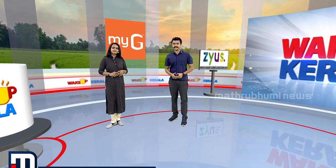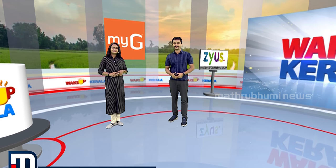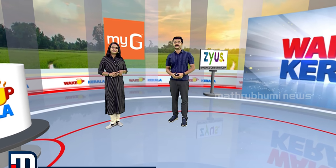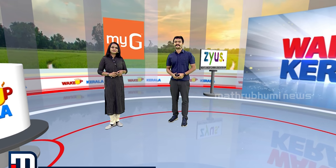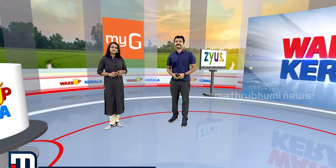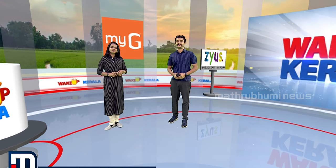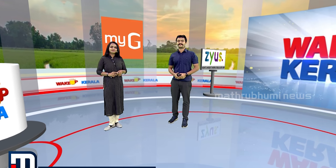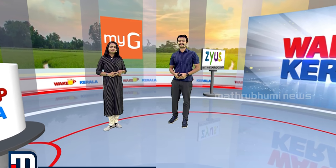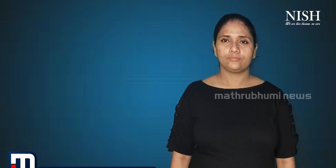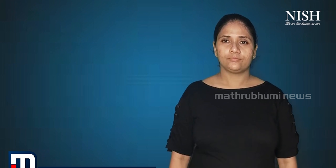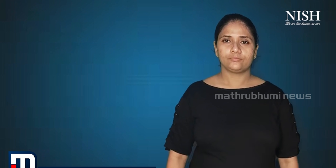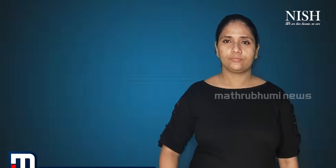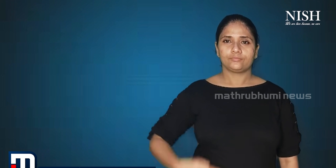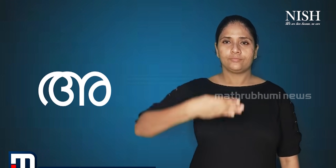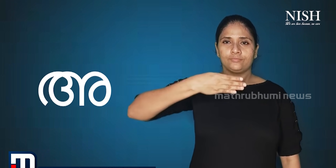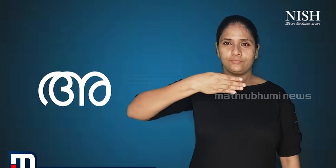നിർവഹിച്ചു.